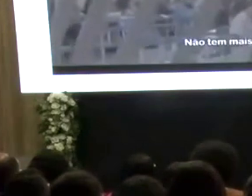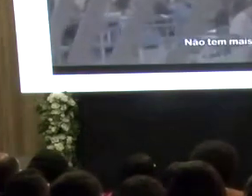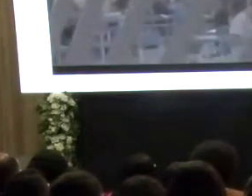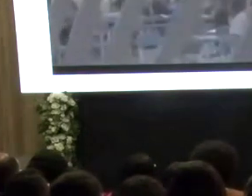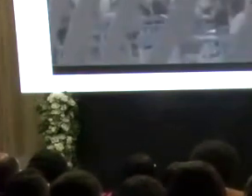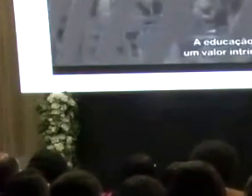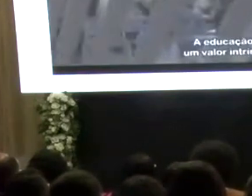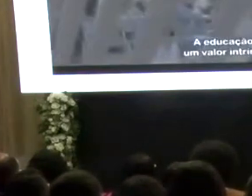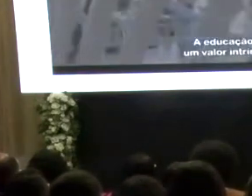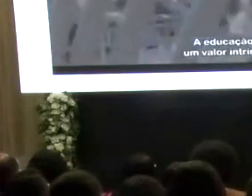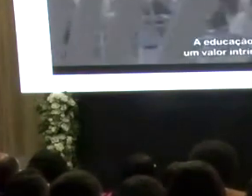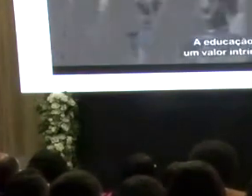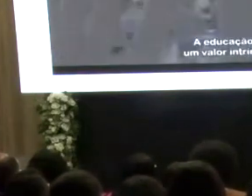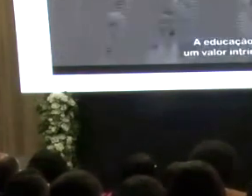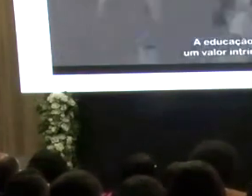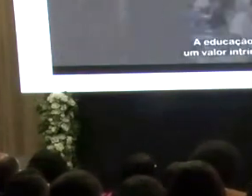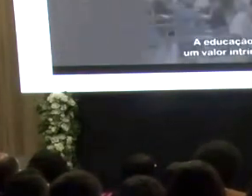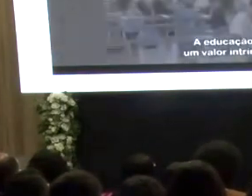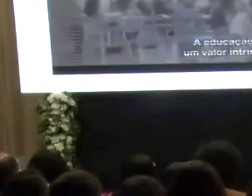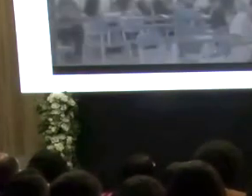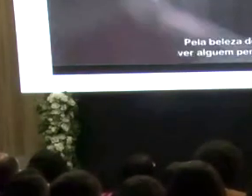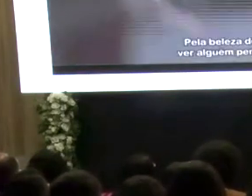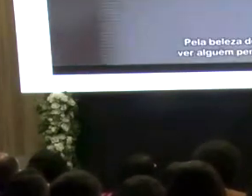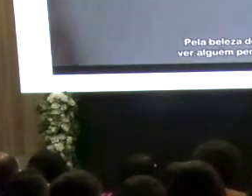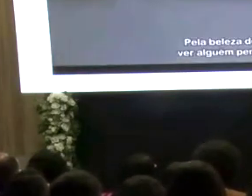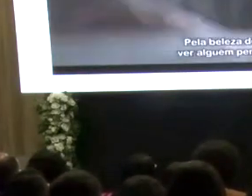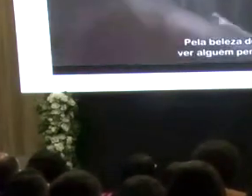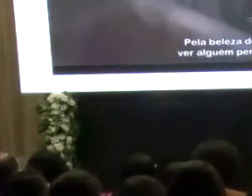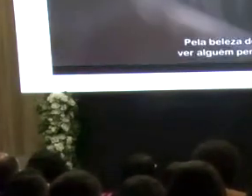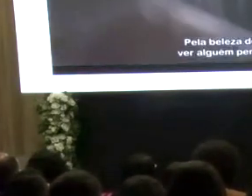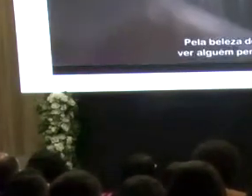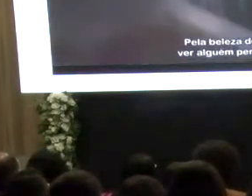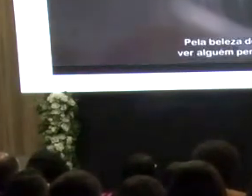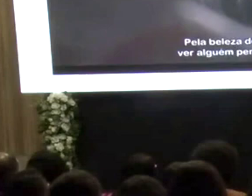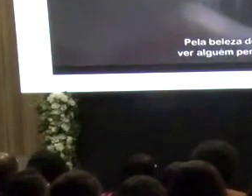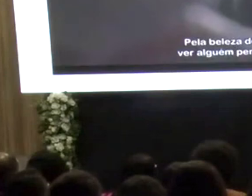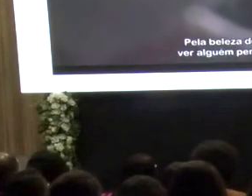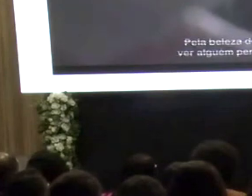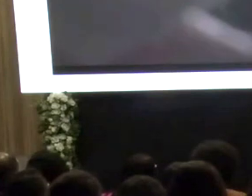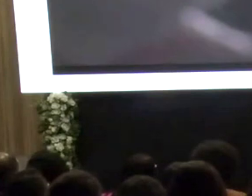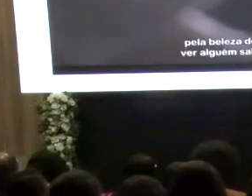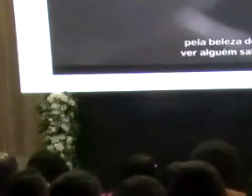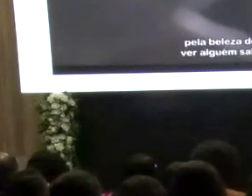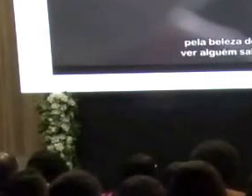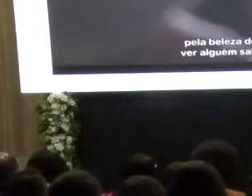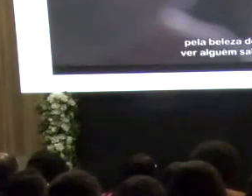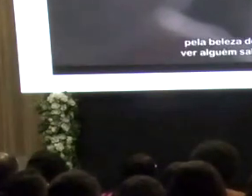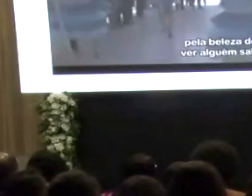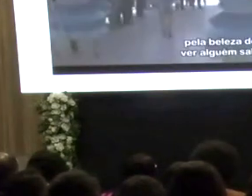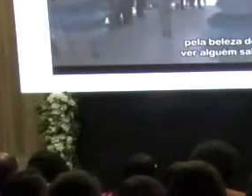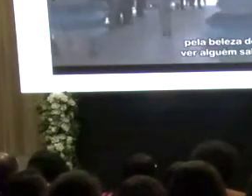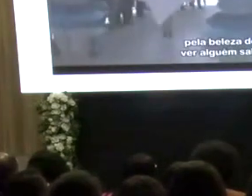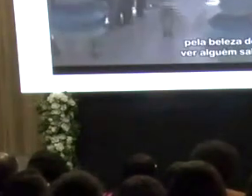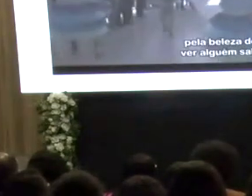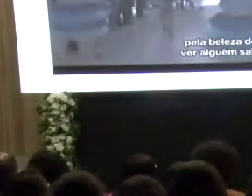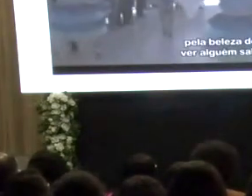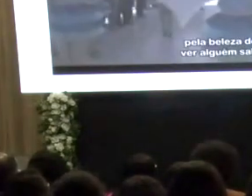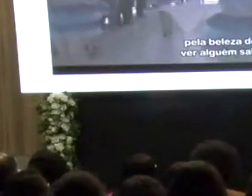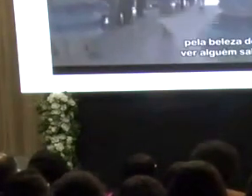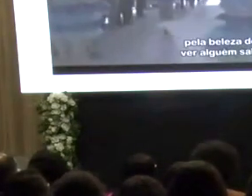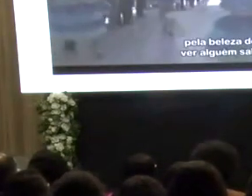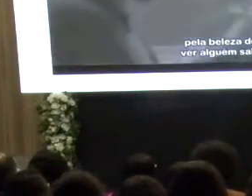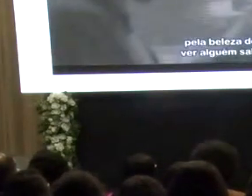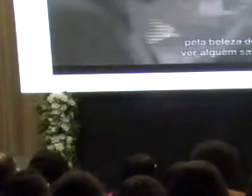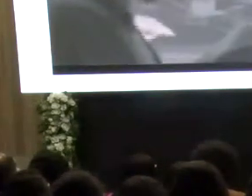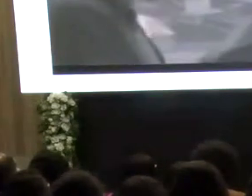nada. A educação tem um valor intrínseco. Pela beleza de você ver alguém pensando, pela beleza de você ver